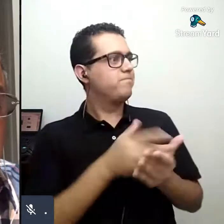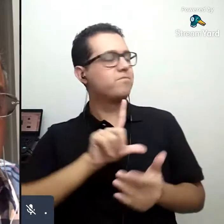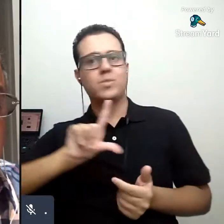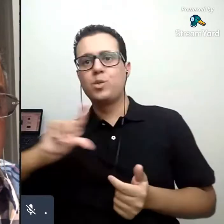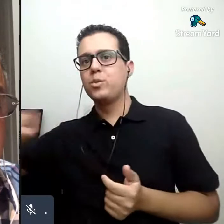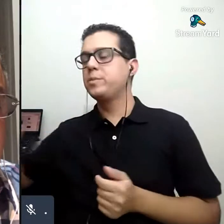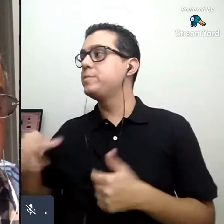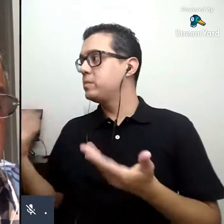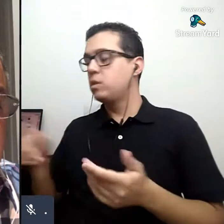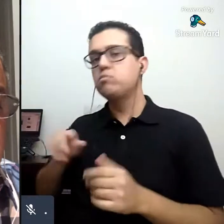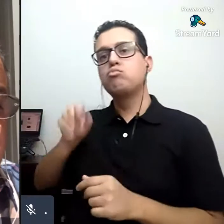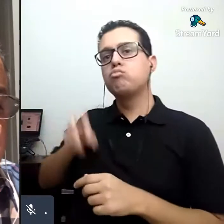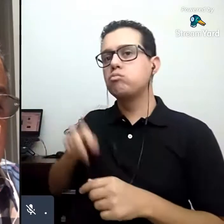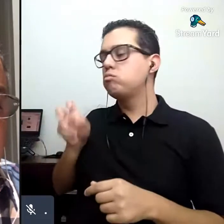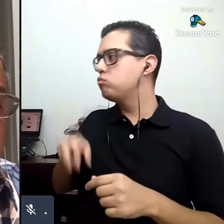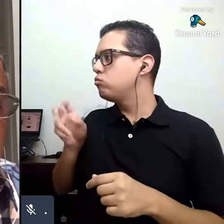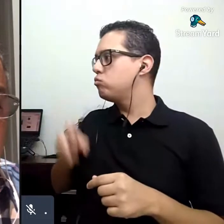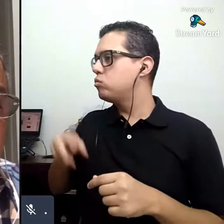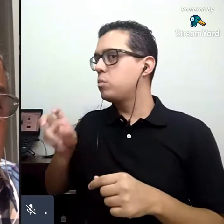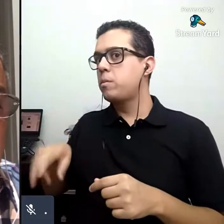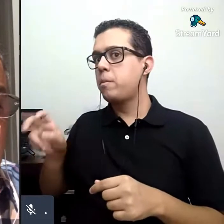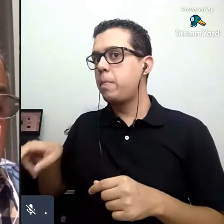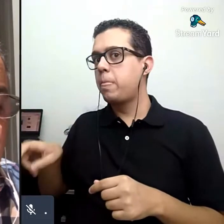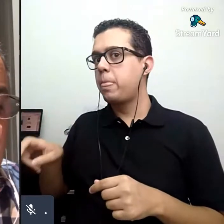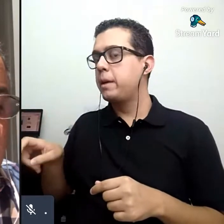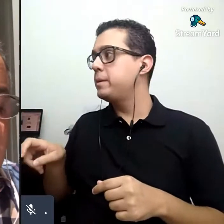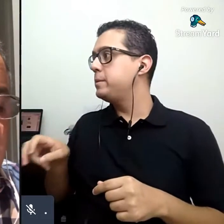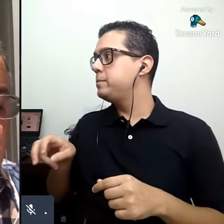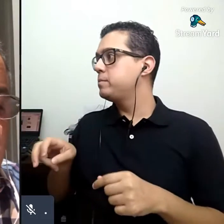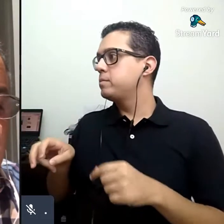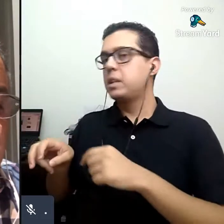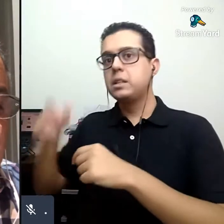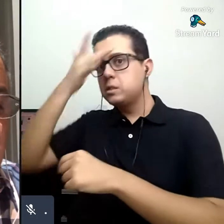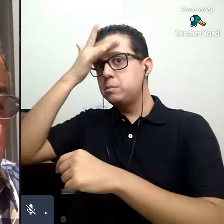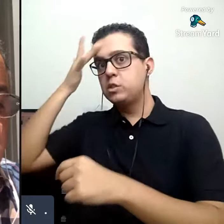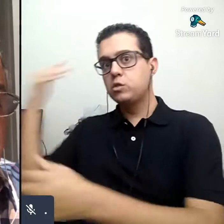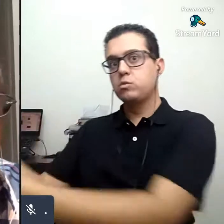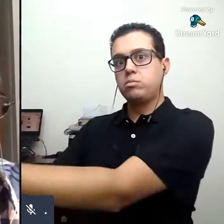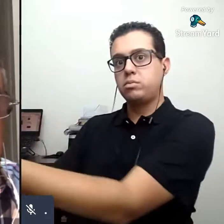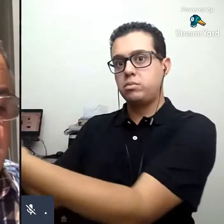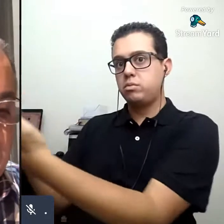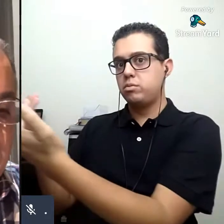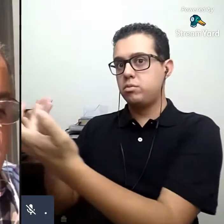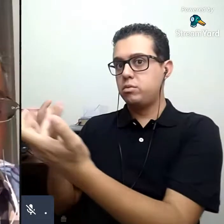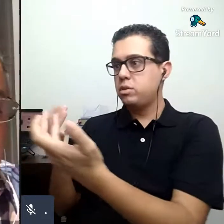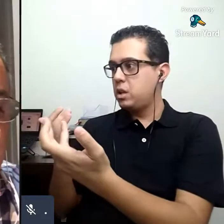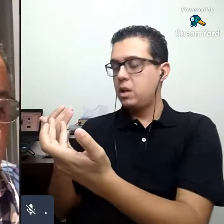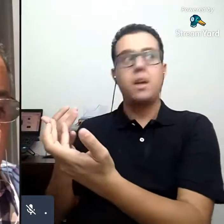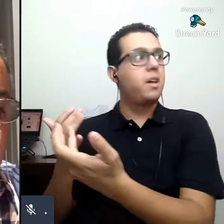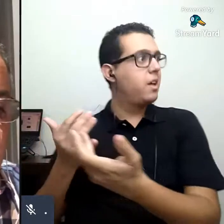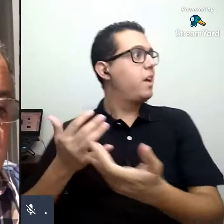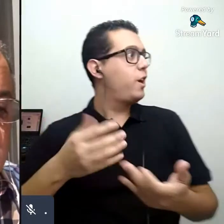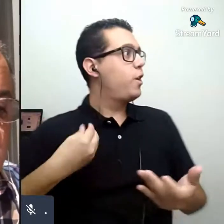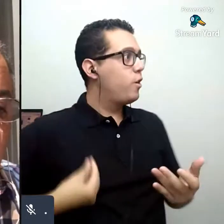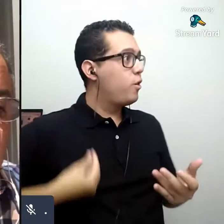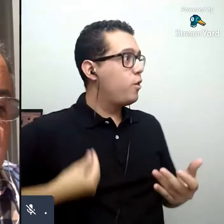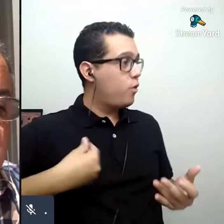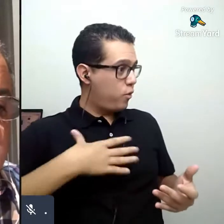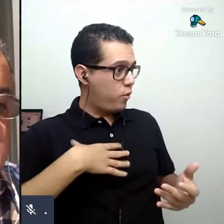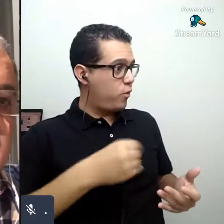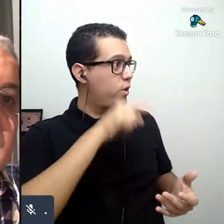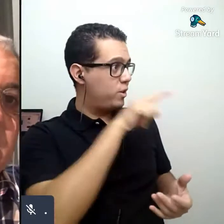quando os seus servos lhe vieram ao encontro, anunciando-lhe que o seu filho vivia. Então,